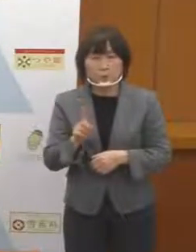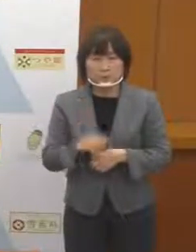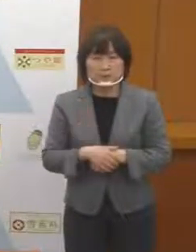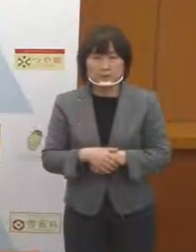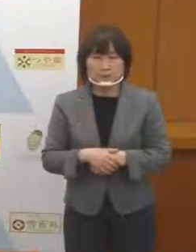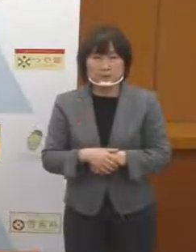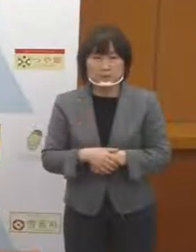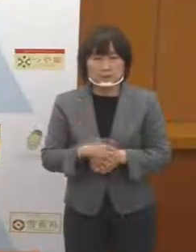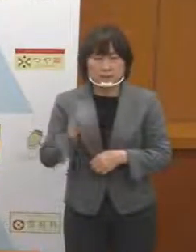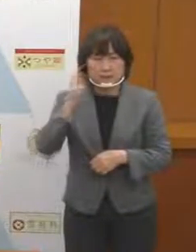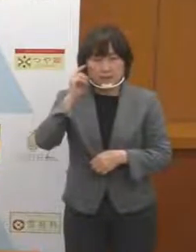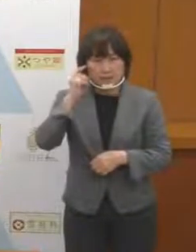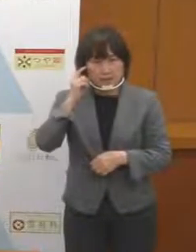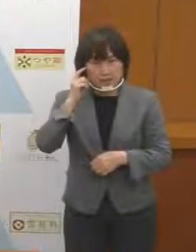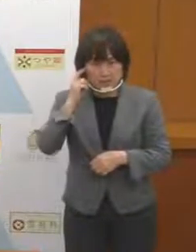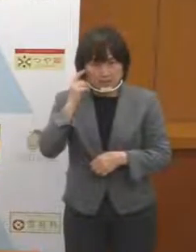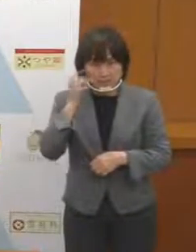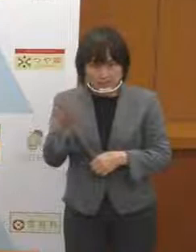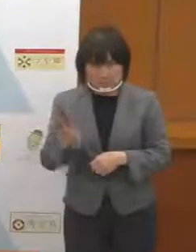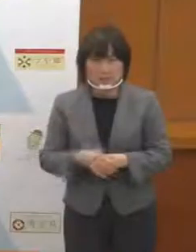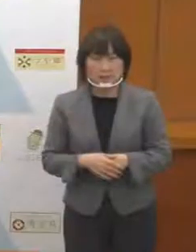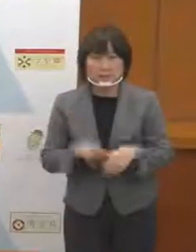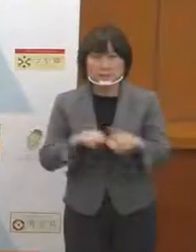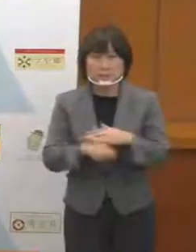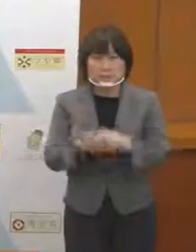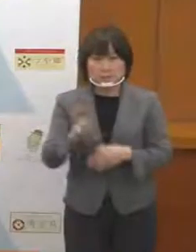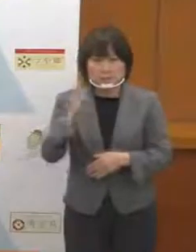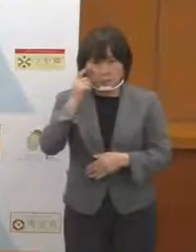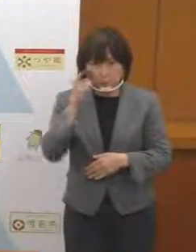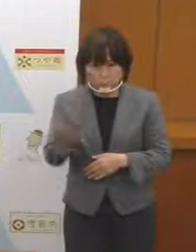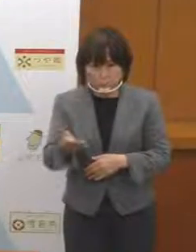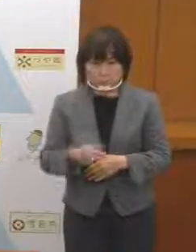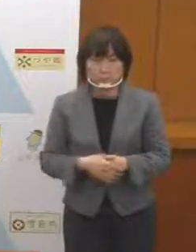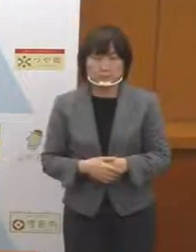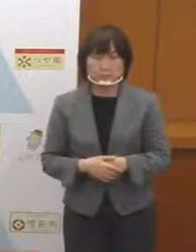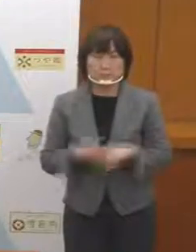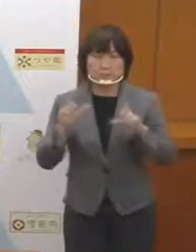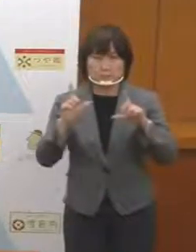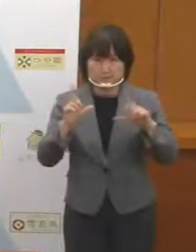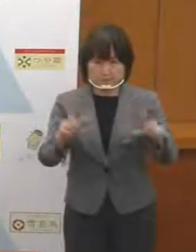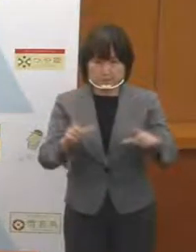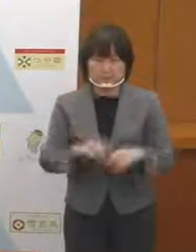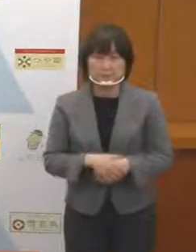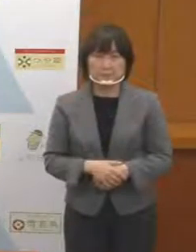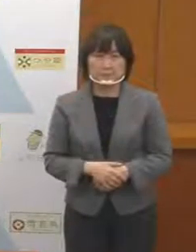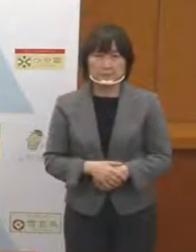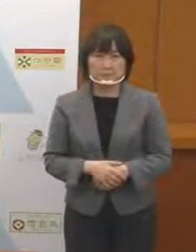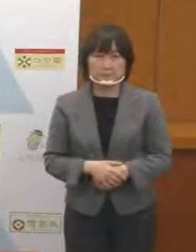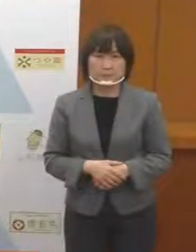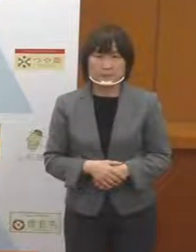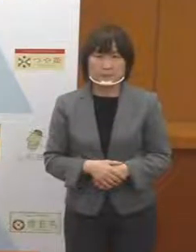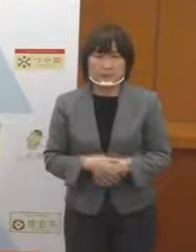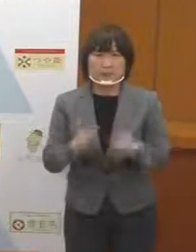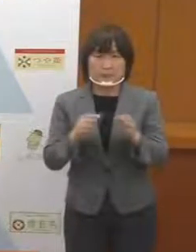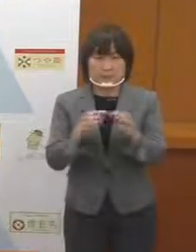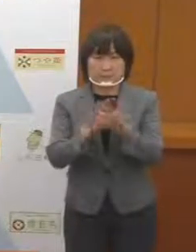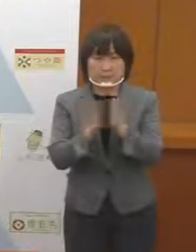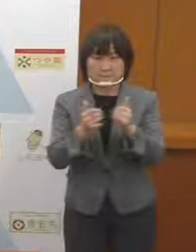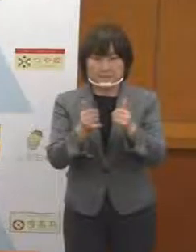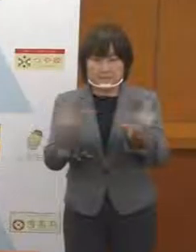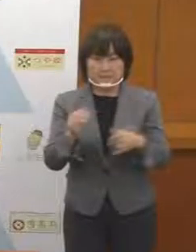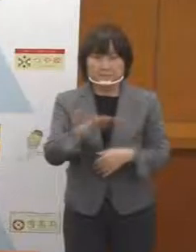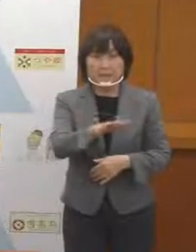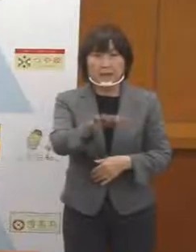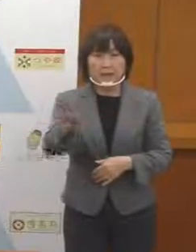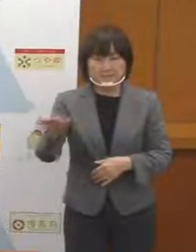あのを考え省察されますかその要因というものはいまずはやはりあの山形県民の